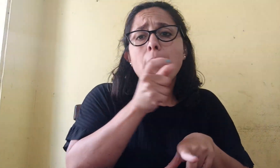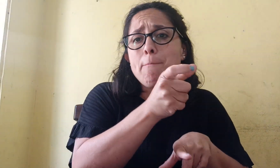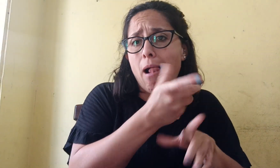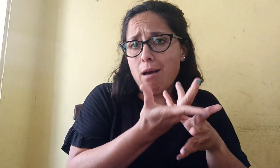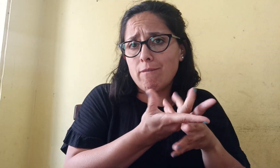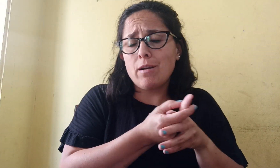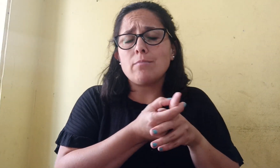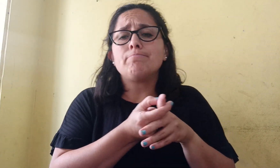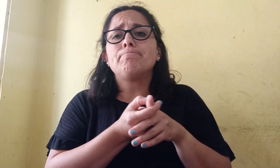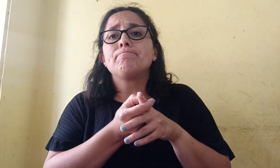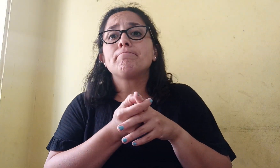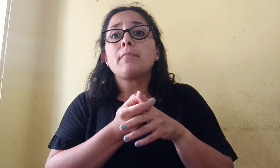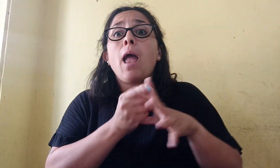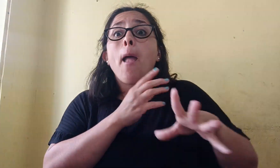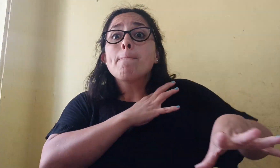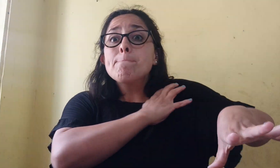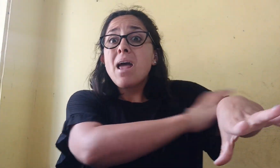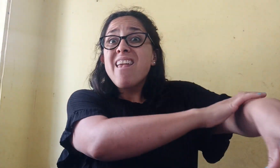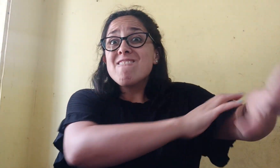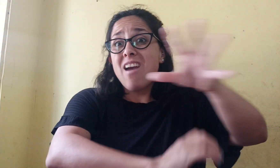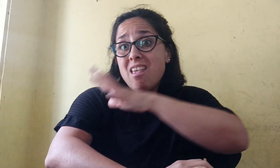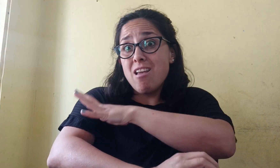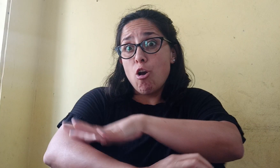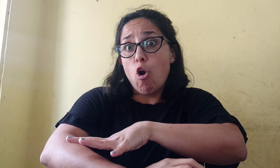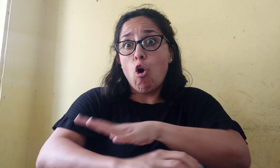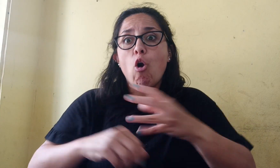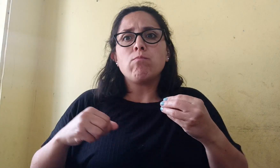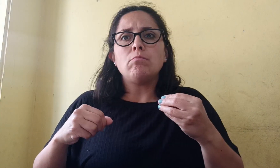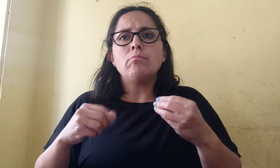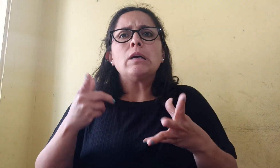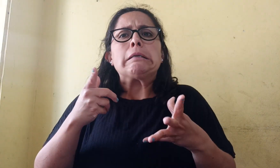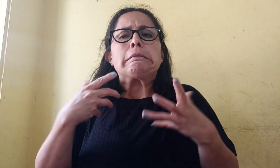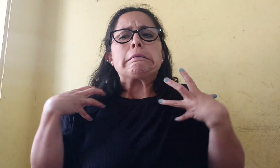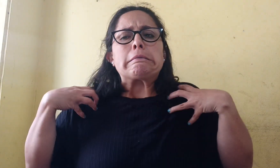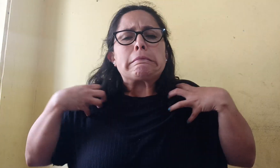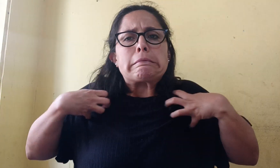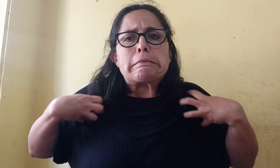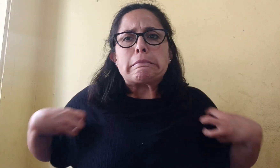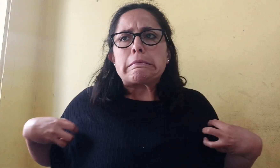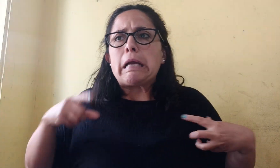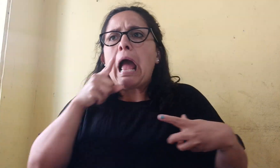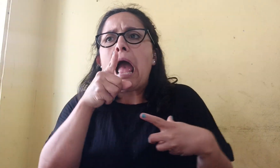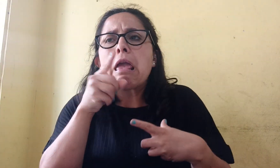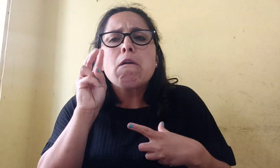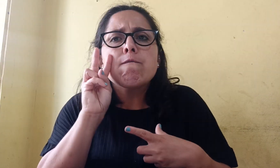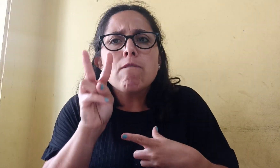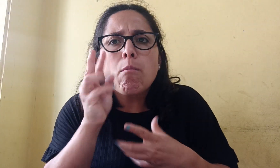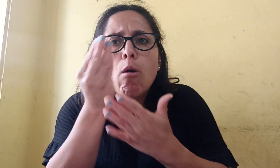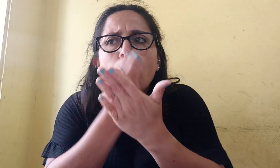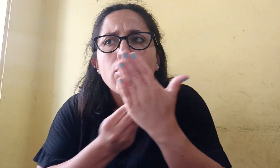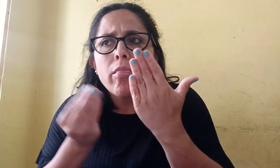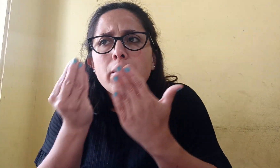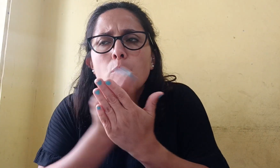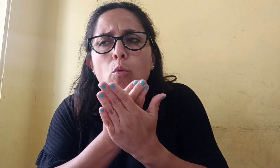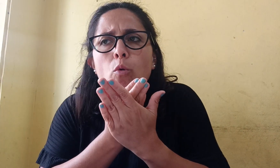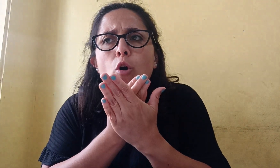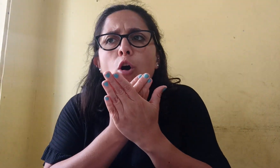del sistema nervioso periférico, hablamos de los nervios craneales, que lo está señalando ahí, por ejemplo, este que comunica